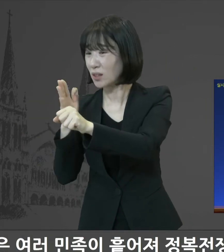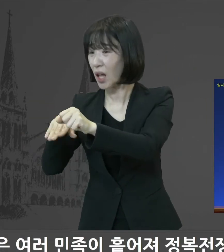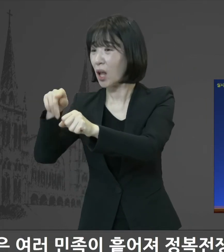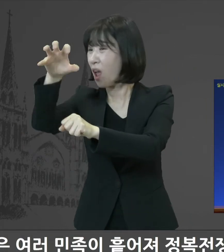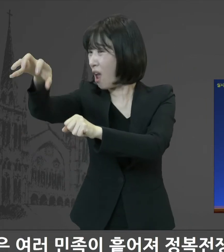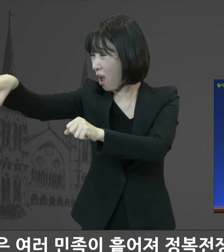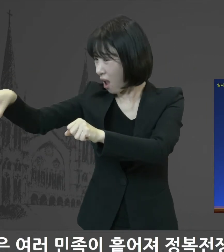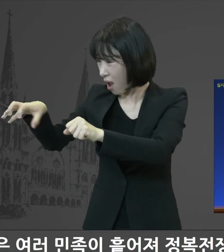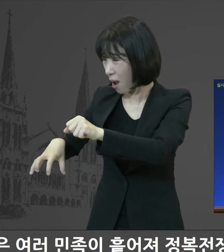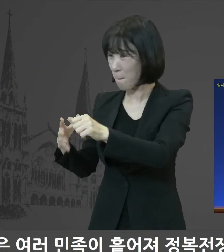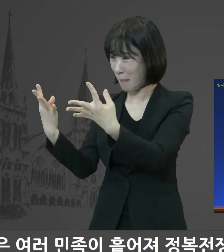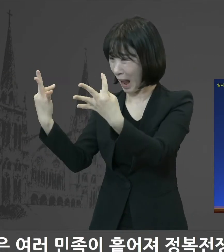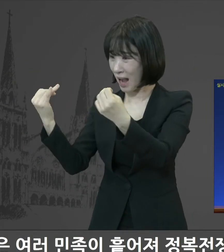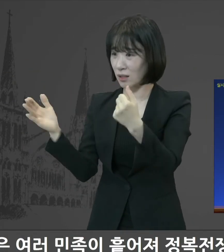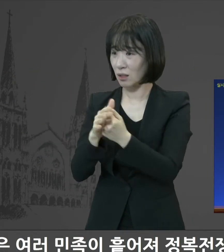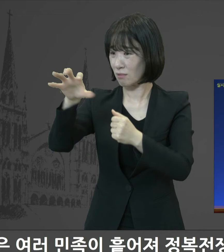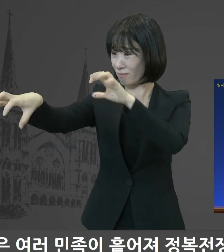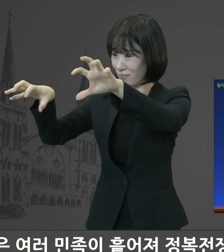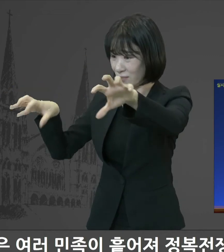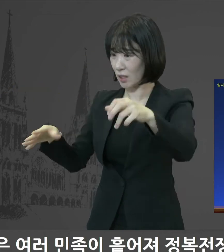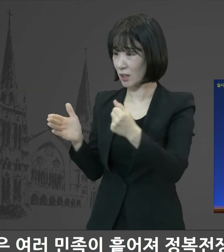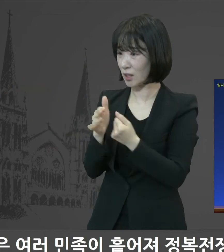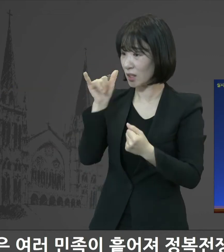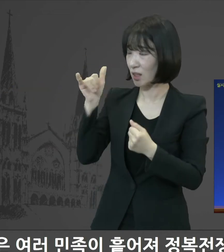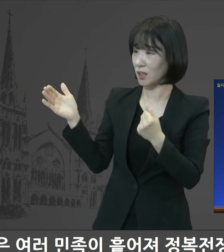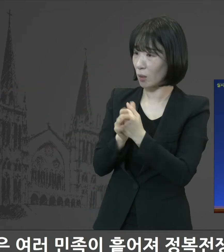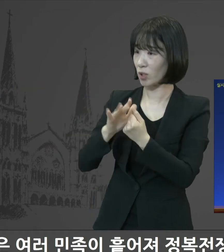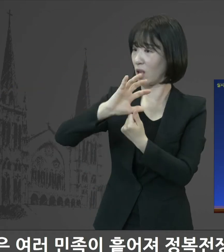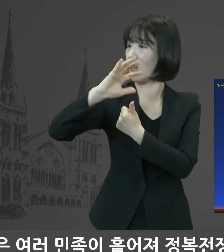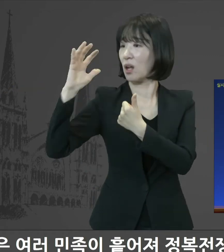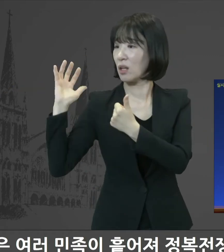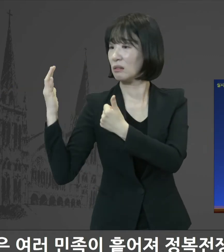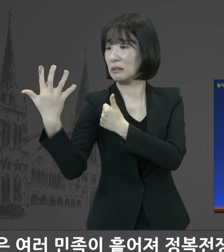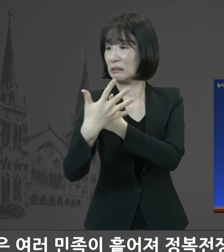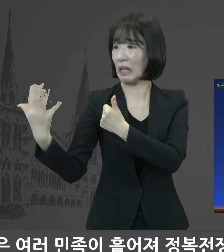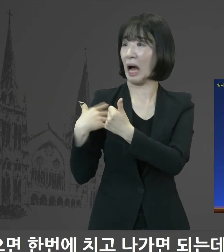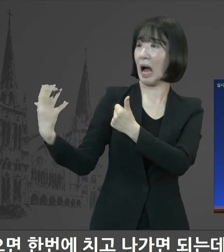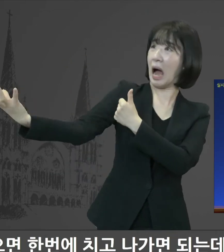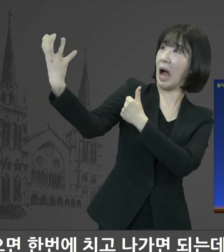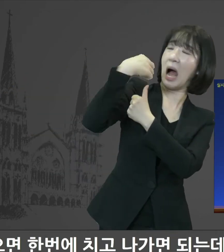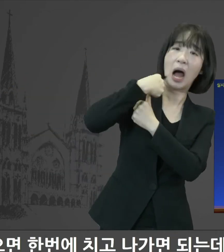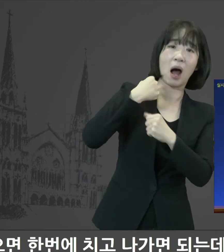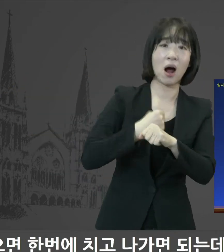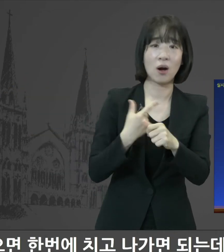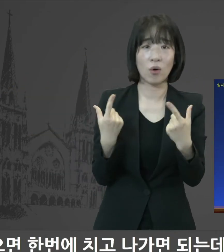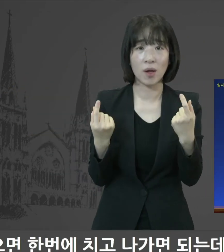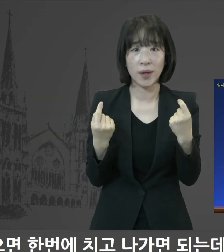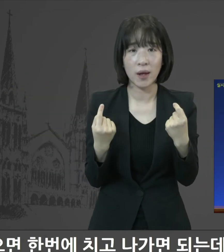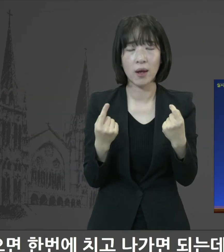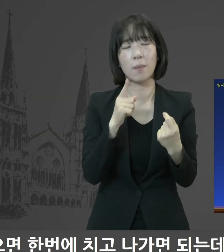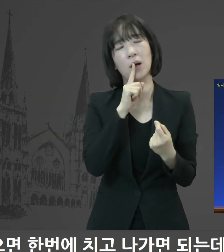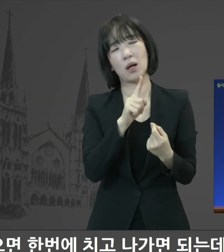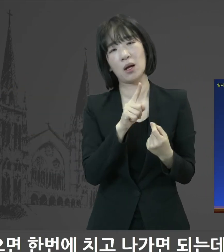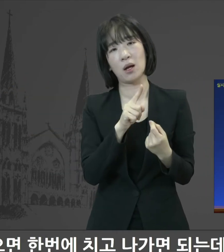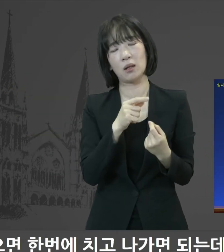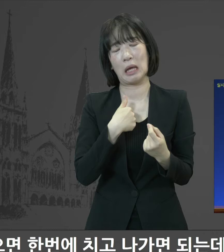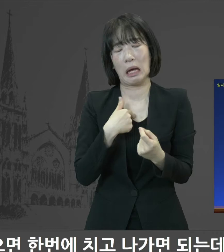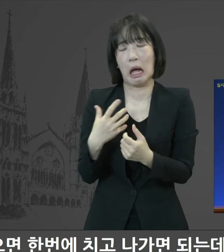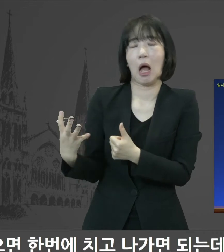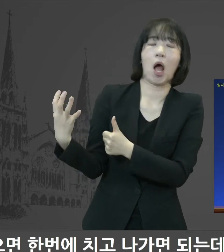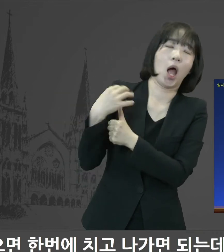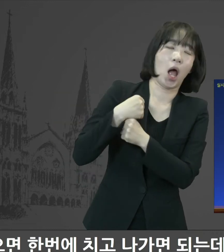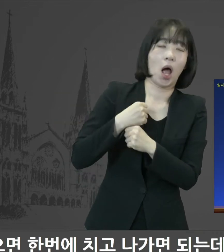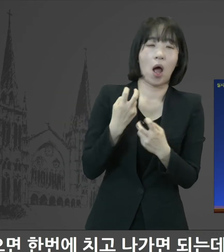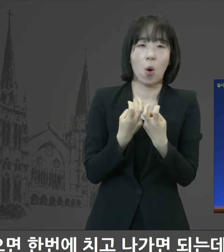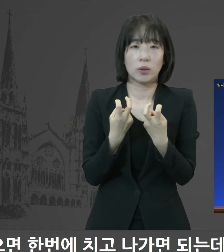있다가 우리가 한 곳을 치면 다른 곳에 있는 사람이 같이 우리를 에워싸 공격하면 우리는 여지없이 도간에 든 쥐가 됩니다. 이렇게